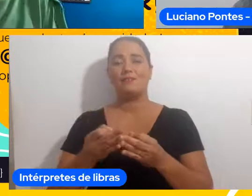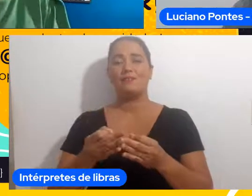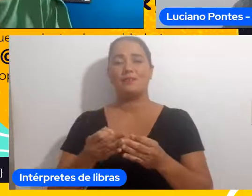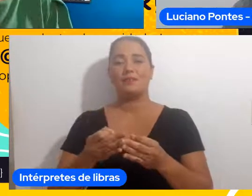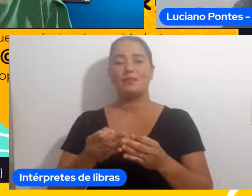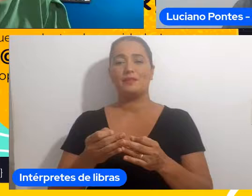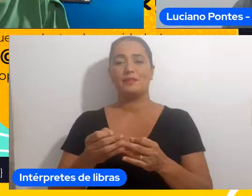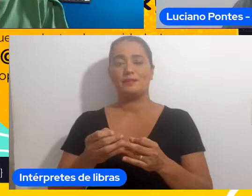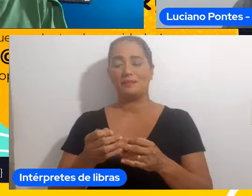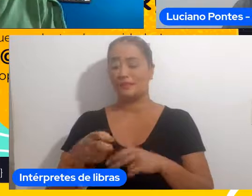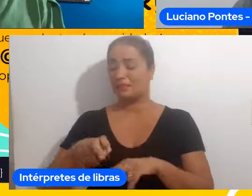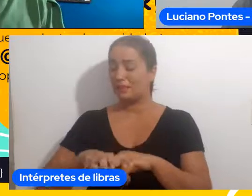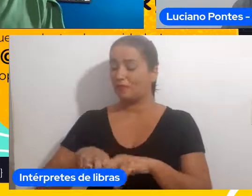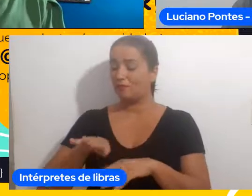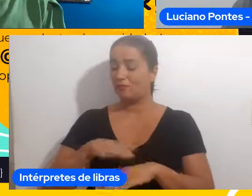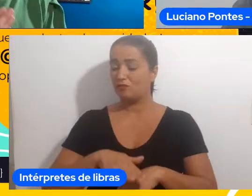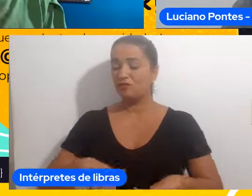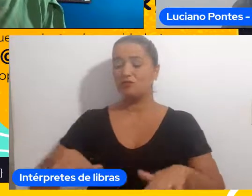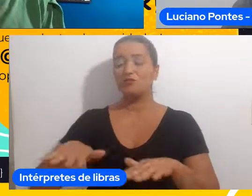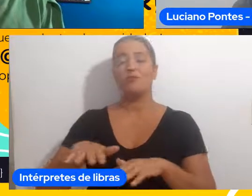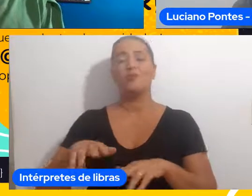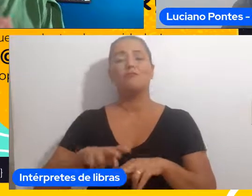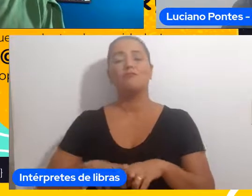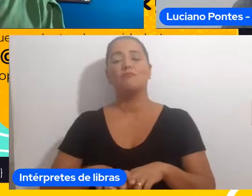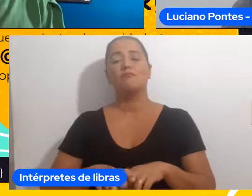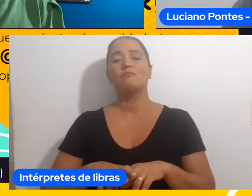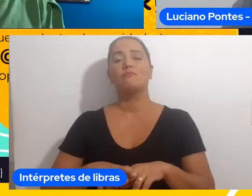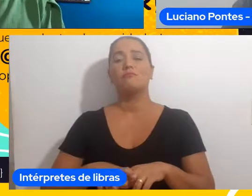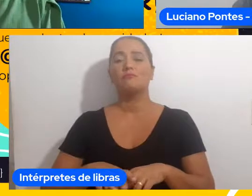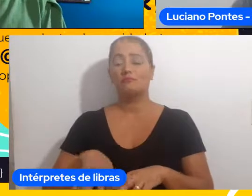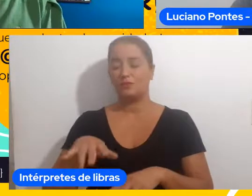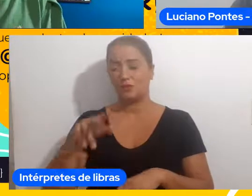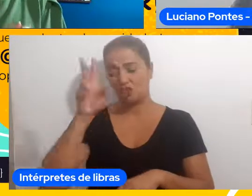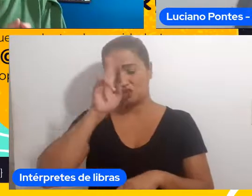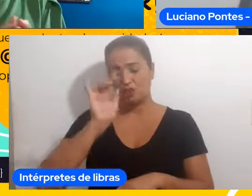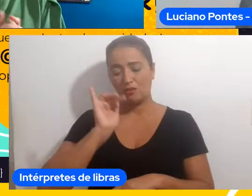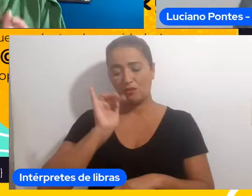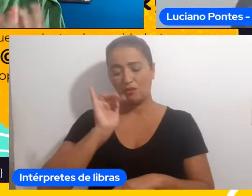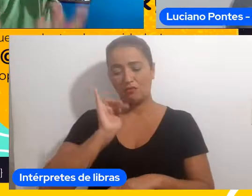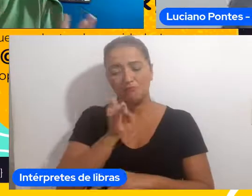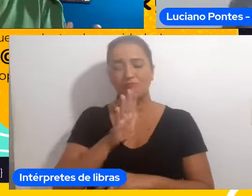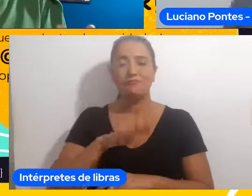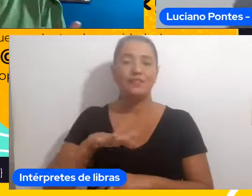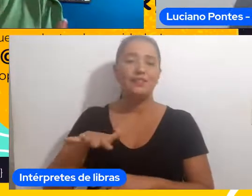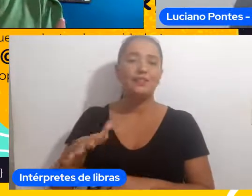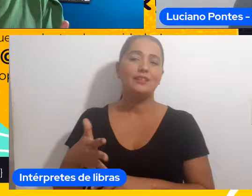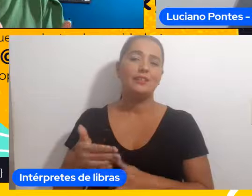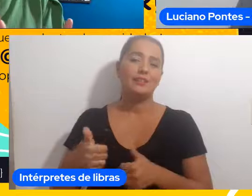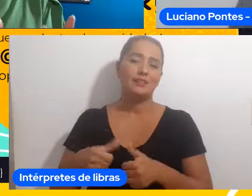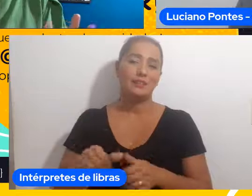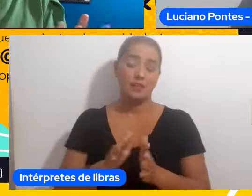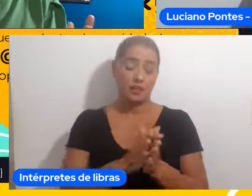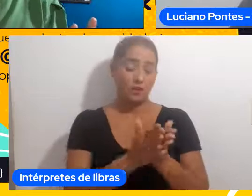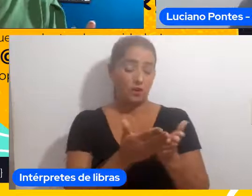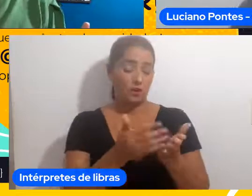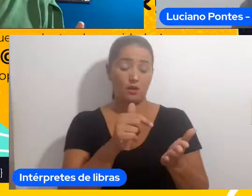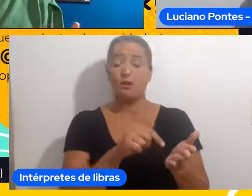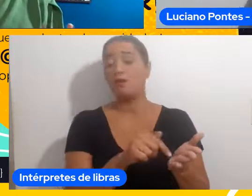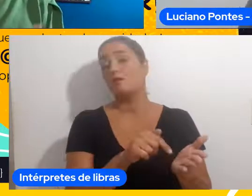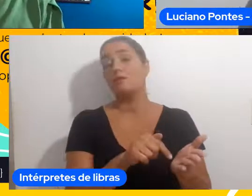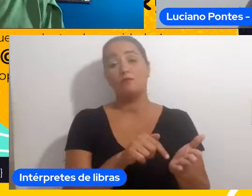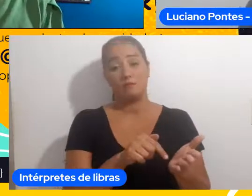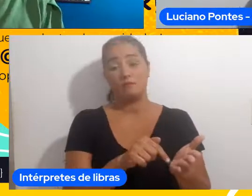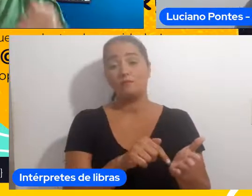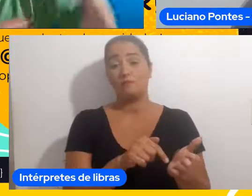chão e contava, né, uma história para aquela criança. E tá o livro nesse ambiente